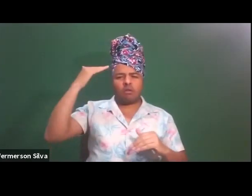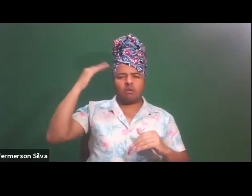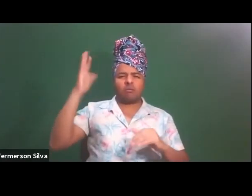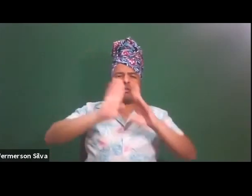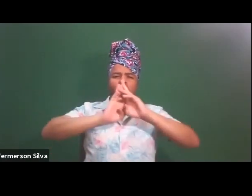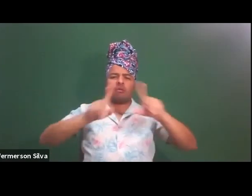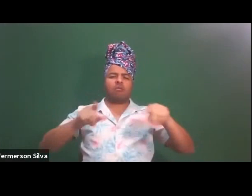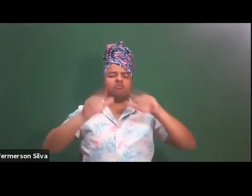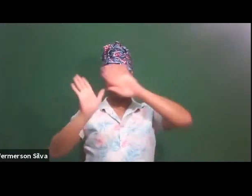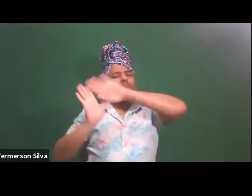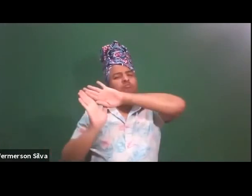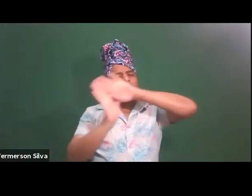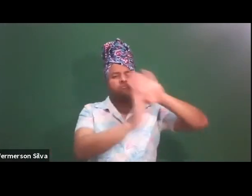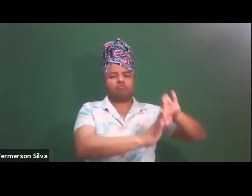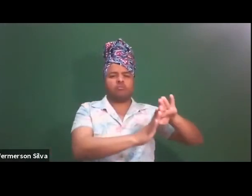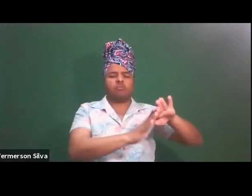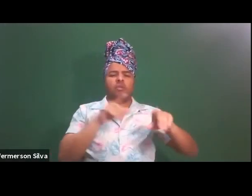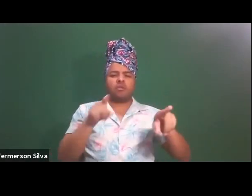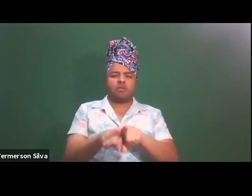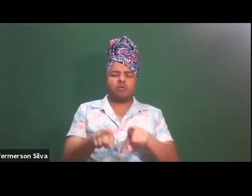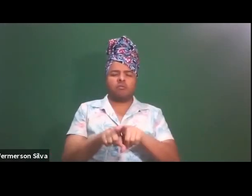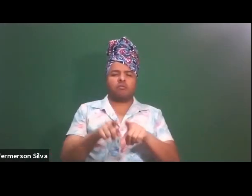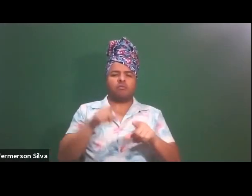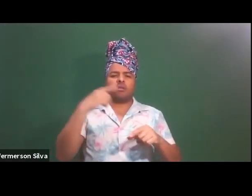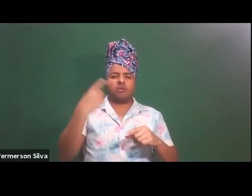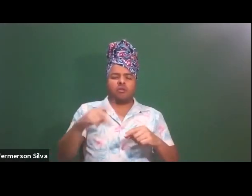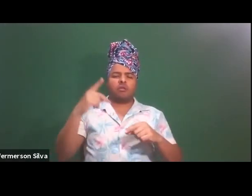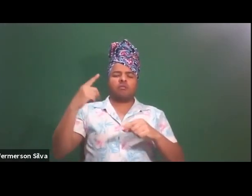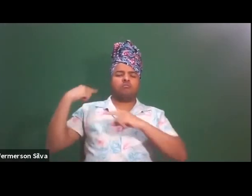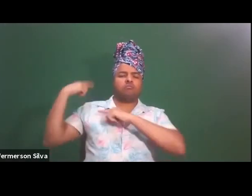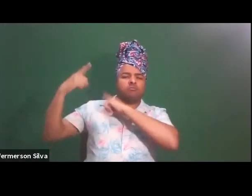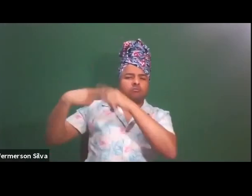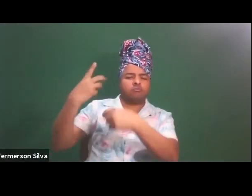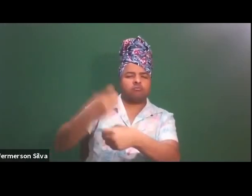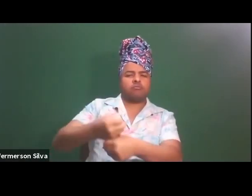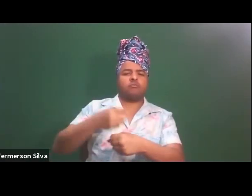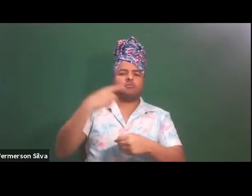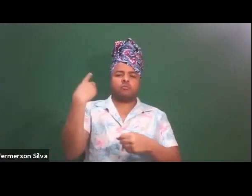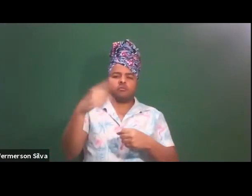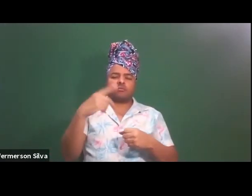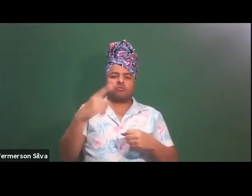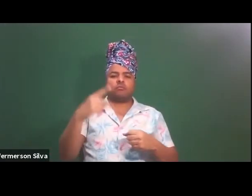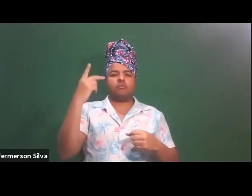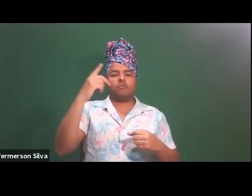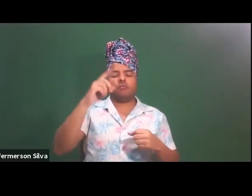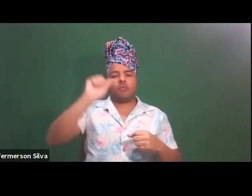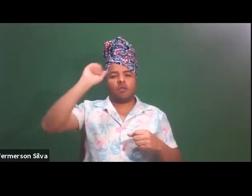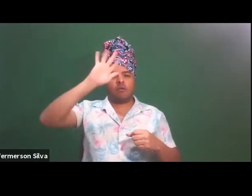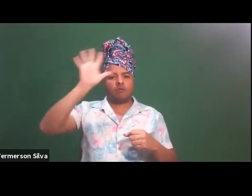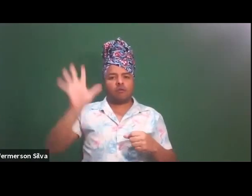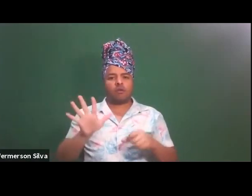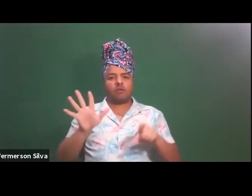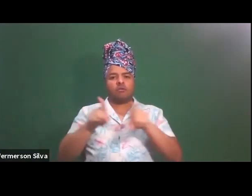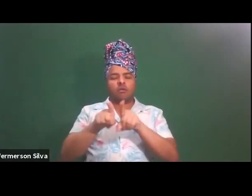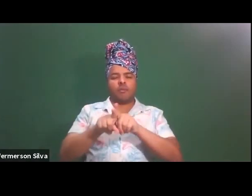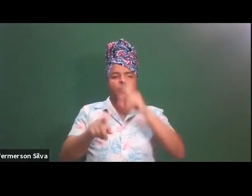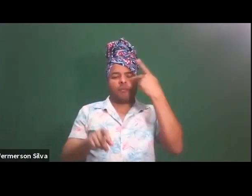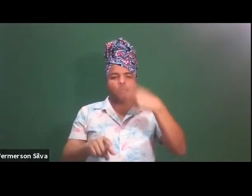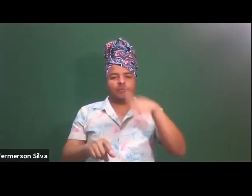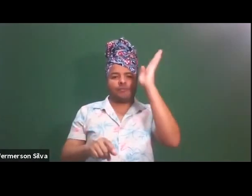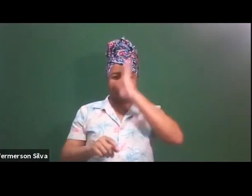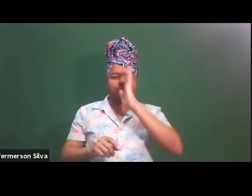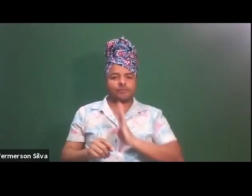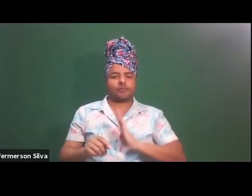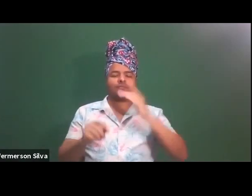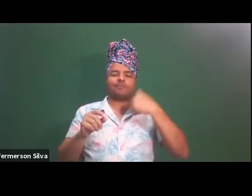sua condição ancestral africana e brasileira. A gente